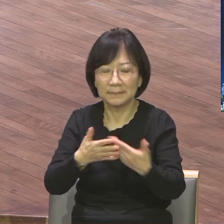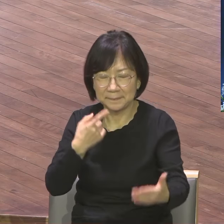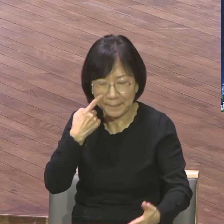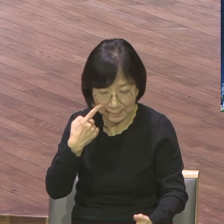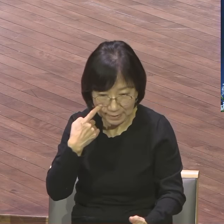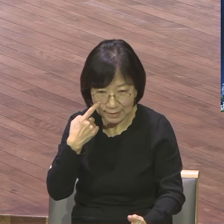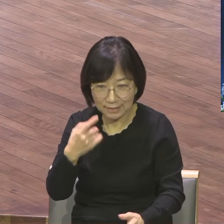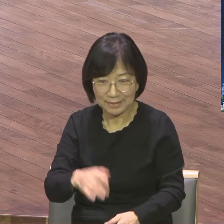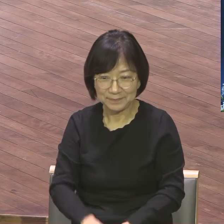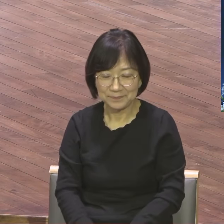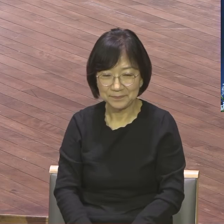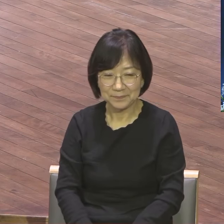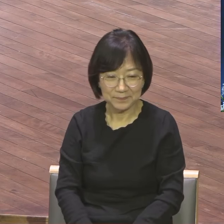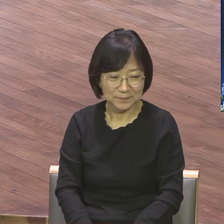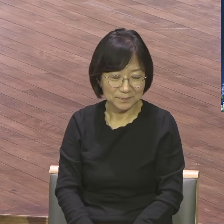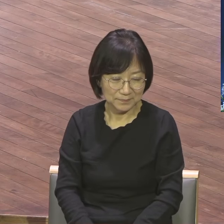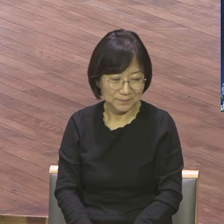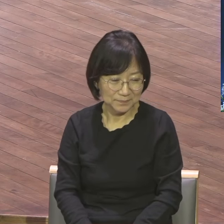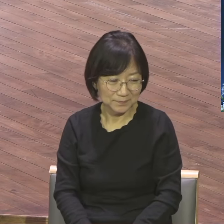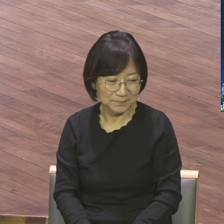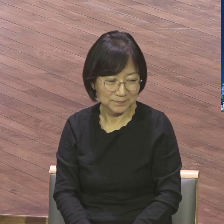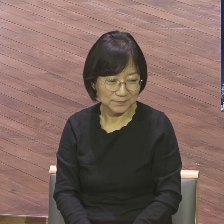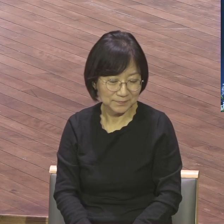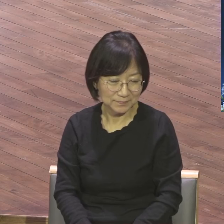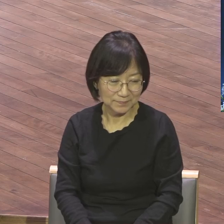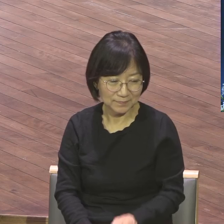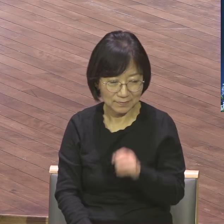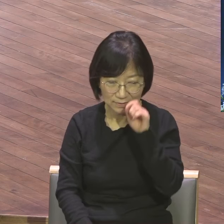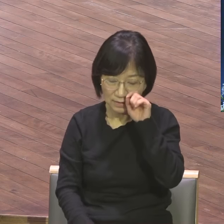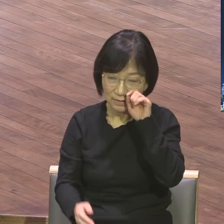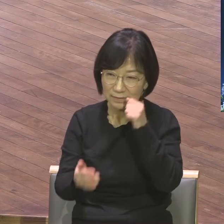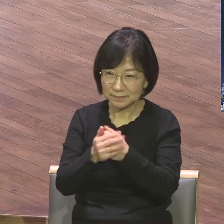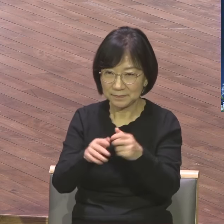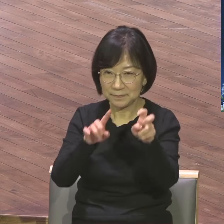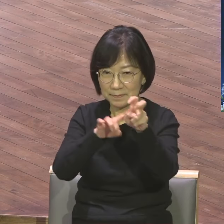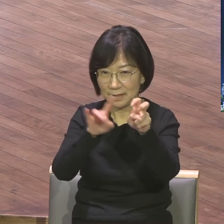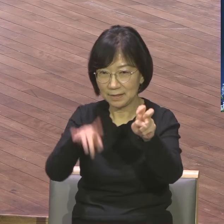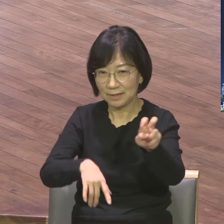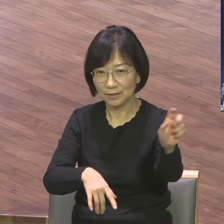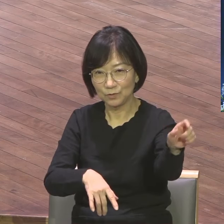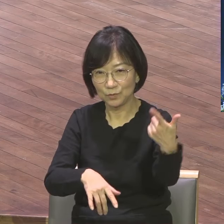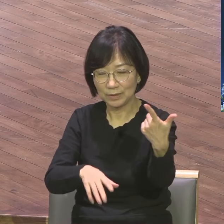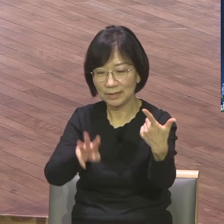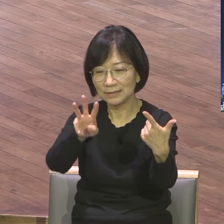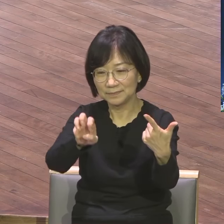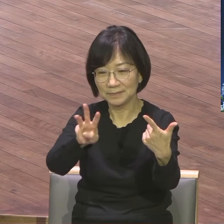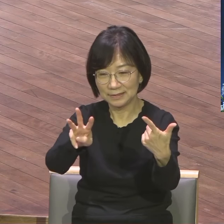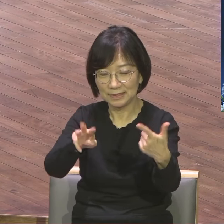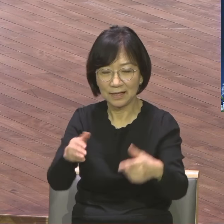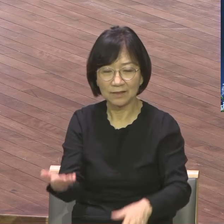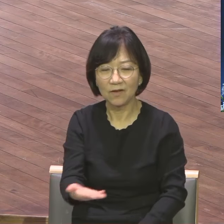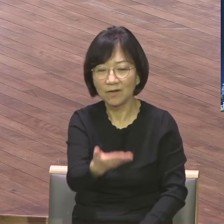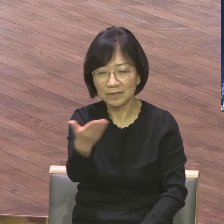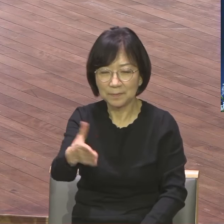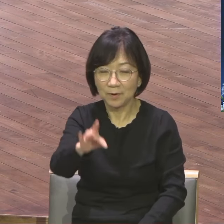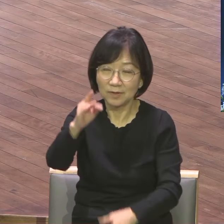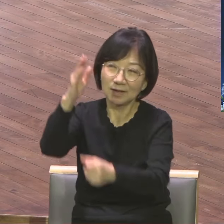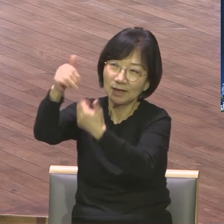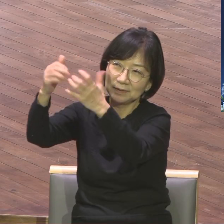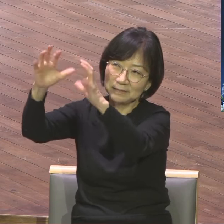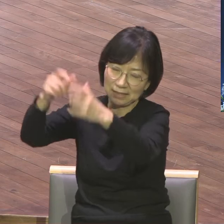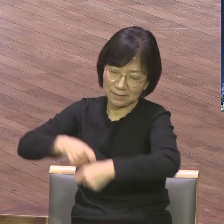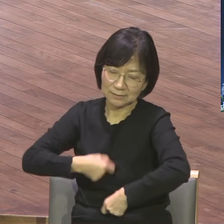함께 할지를 내가 보여주겠다. 그래서 마태복음 6장 33절에 보니까 너희는 먼저 그 나라와 의를